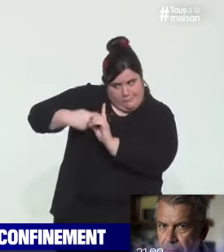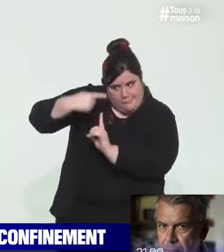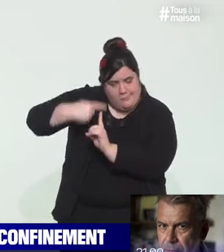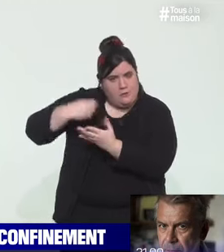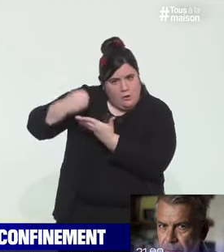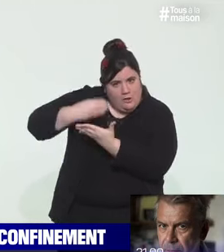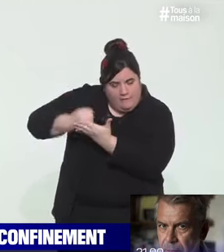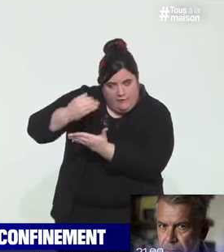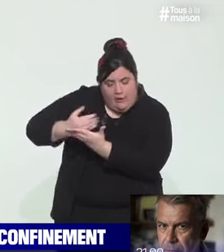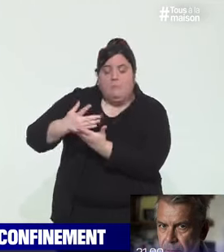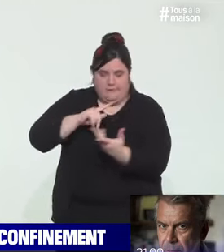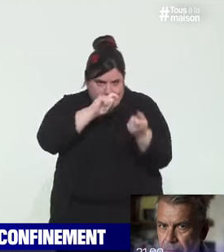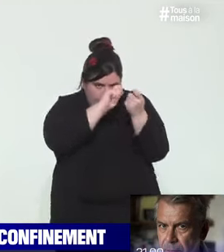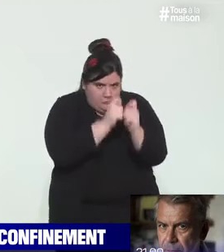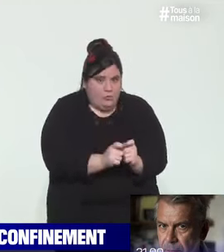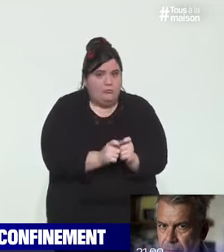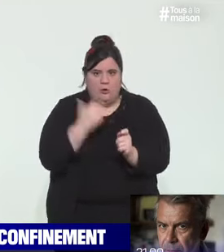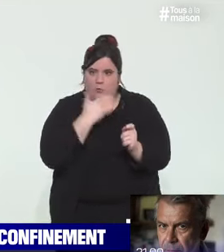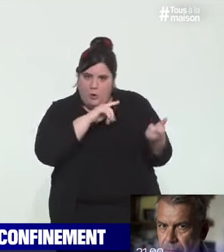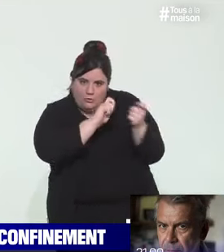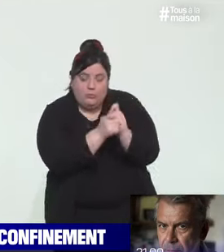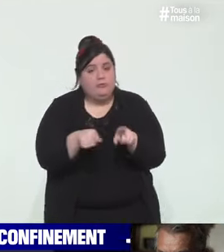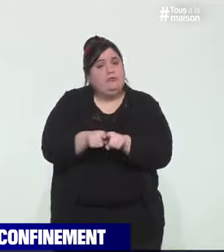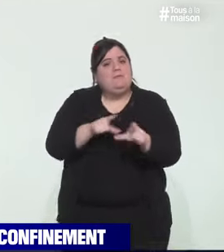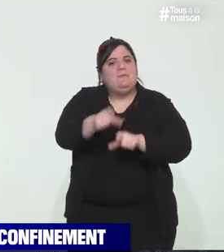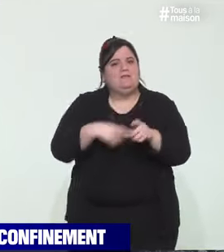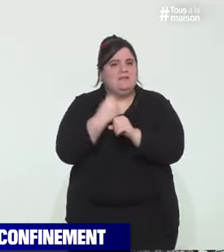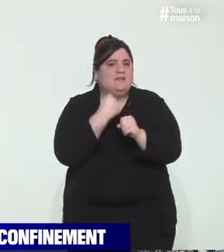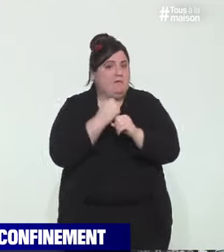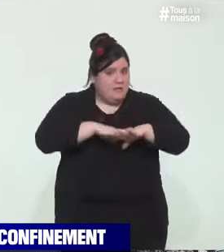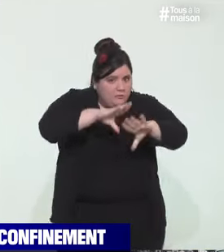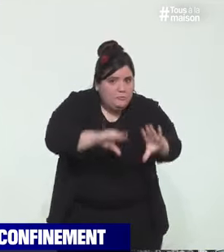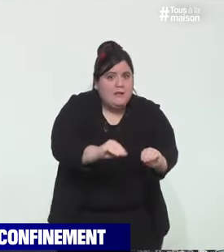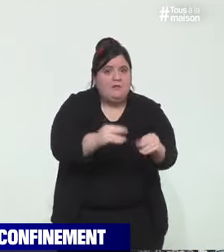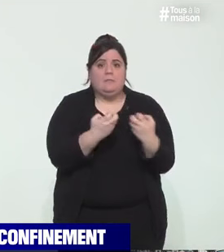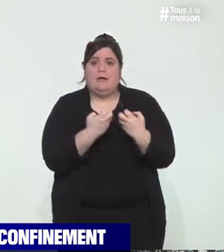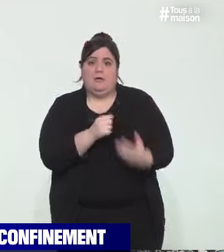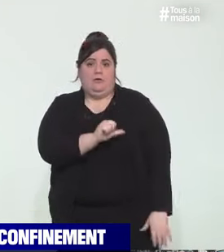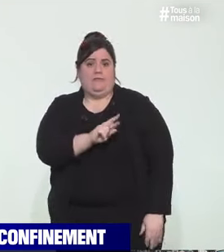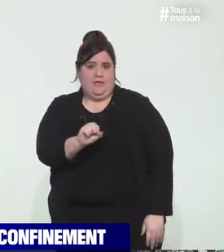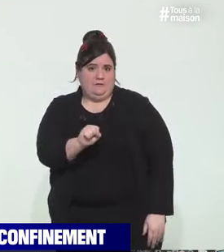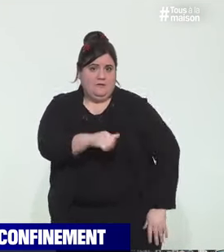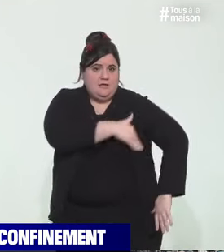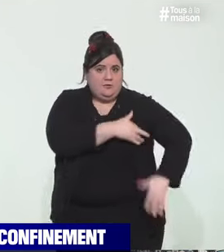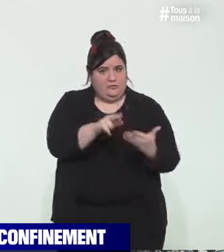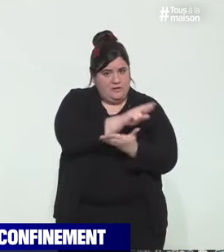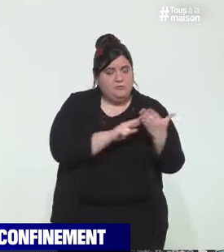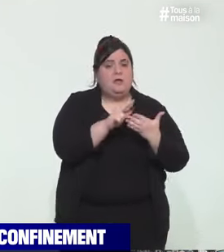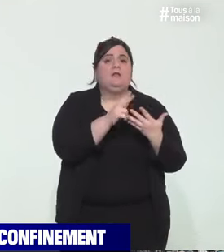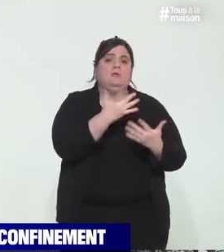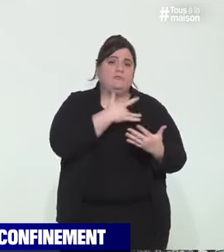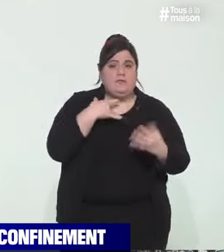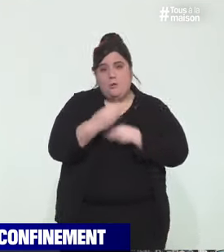et après des échanges avec les acteurs de terrain, en particulier les agences régionales de santé et les cellules de Santé publique France en